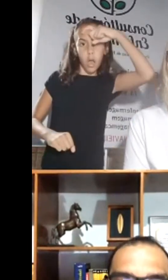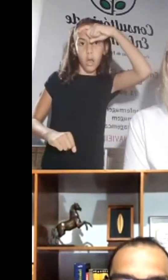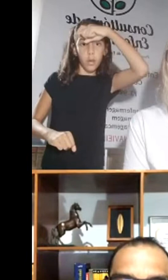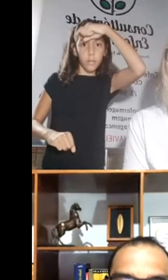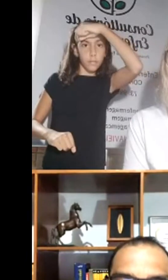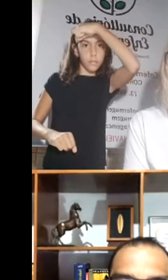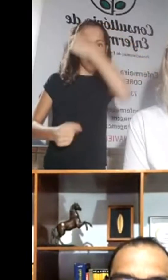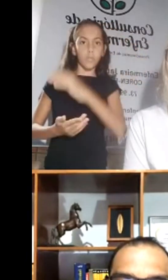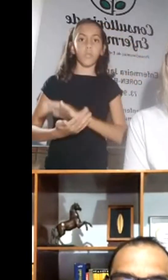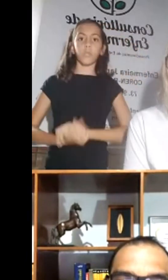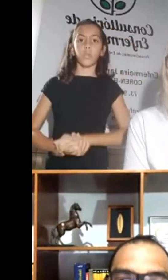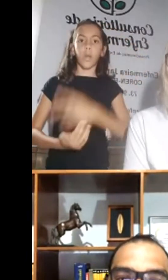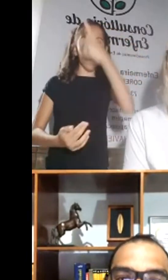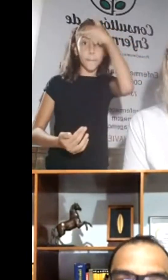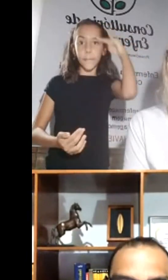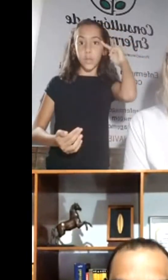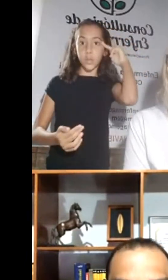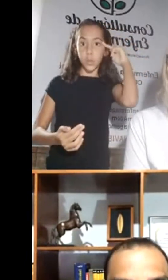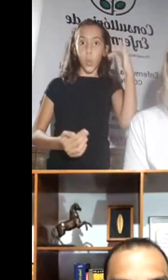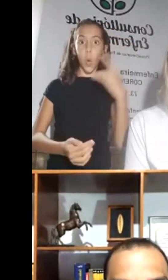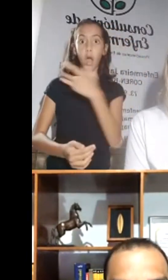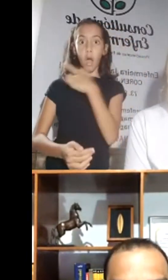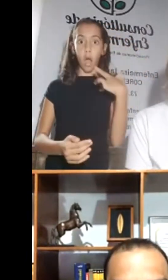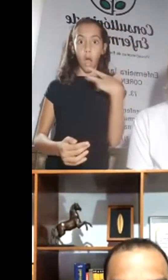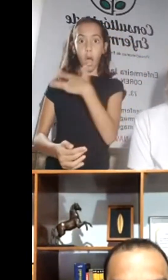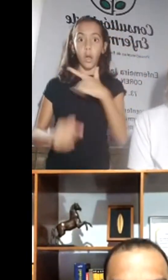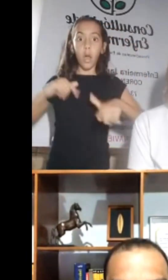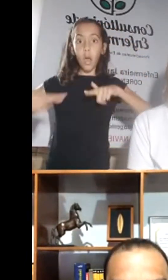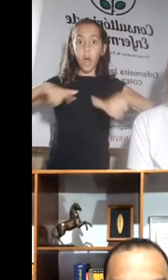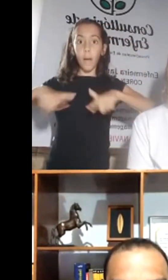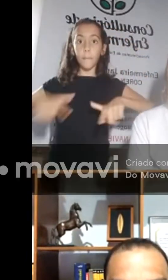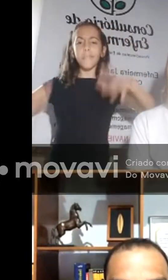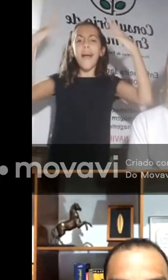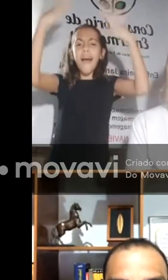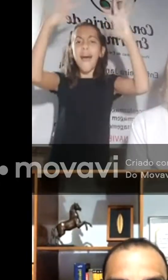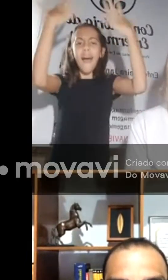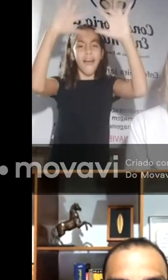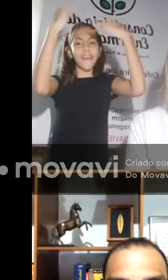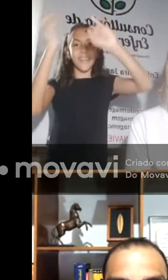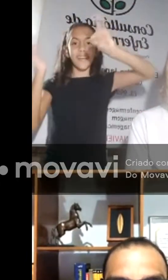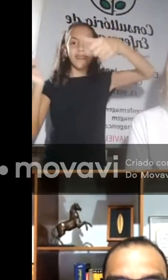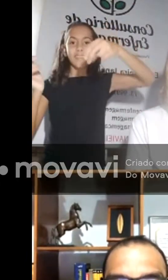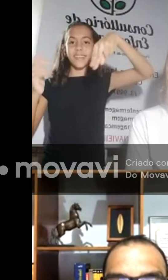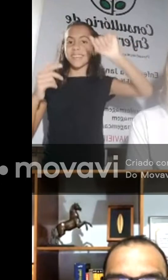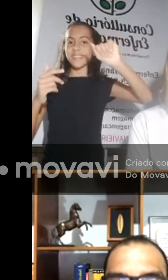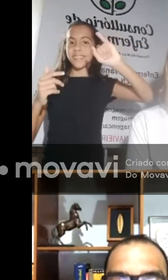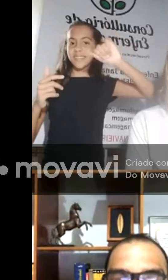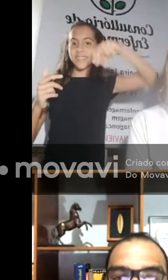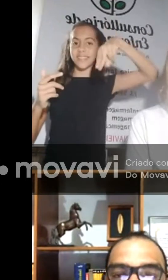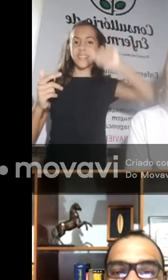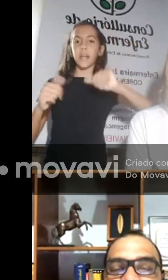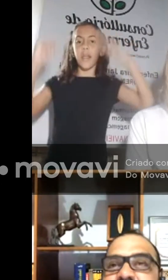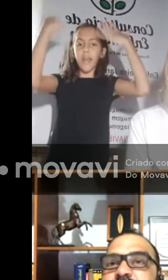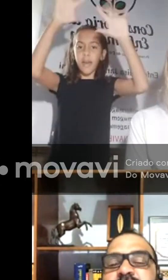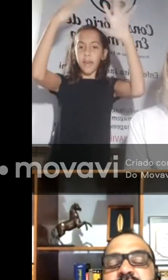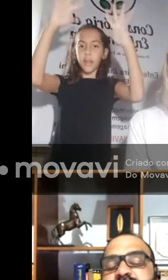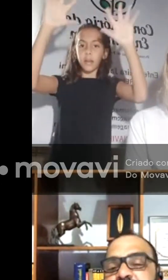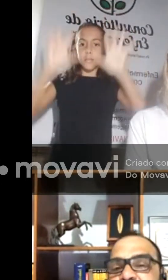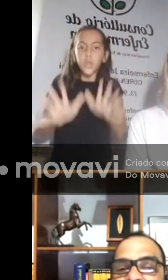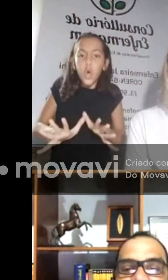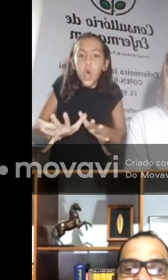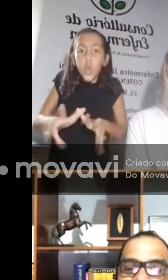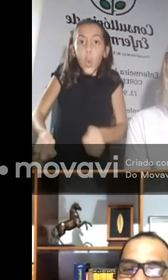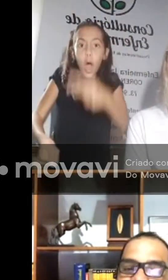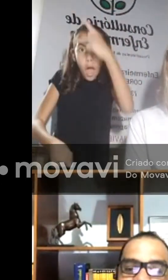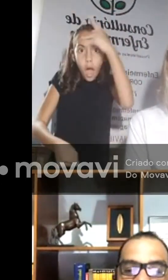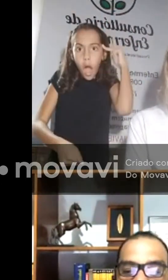né? Parabenizar o dia de vocês, parabéns, Jana, pelo seu dia, né? obrigada. Parabéns toda a equipe que eu